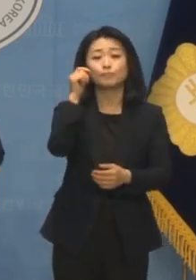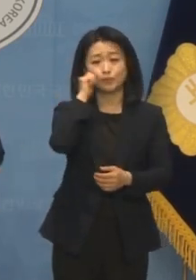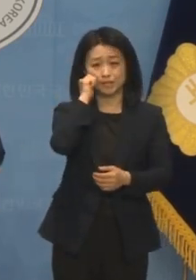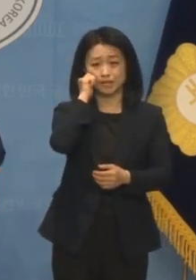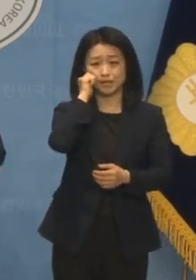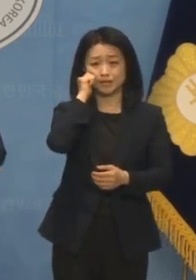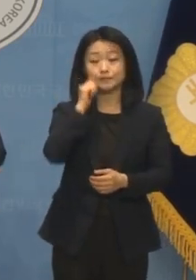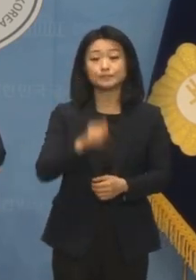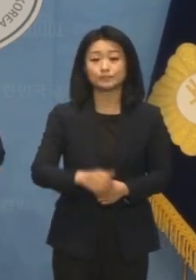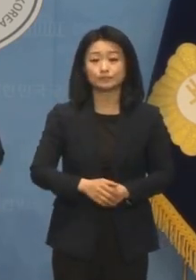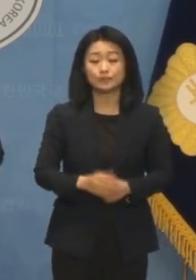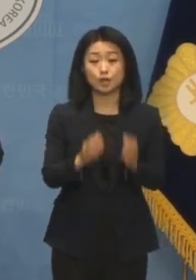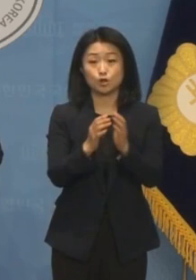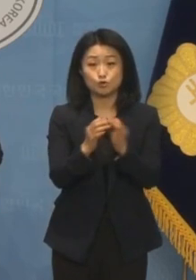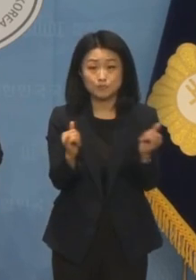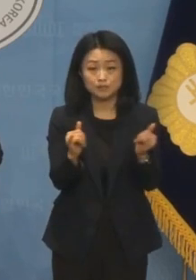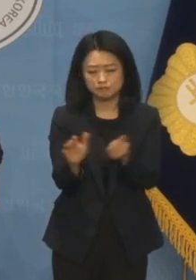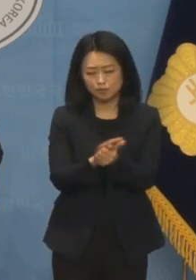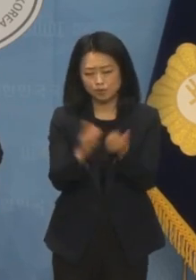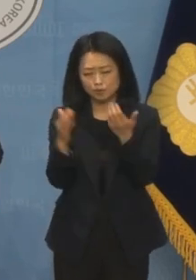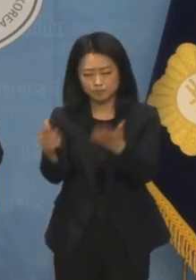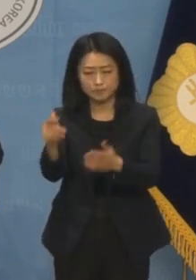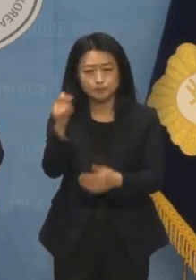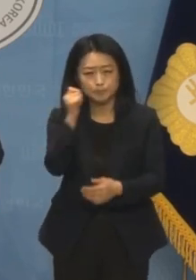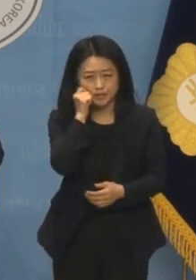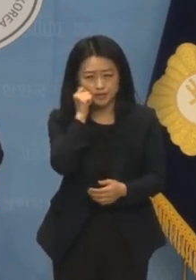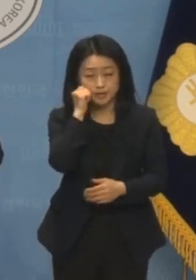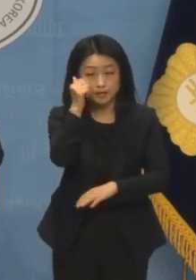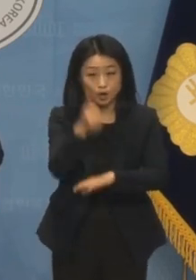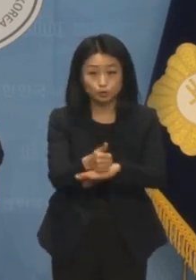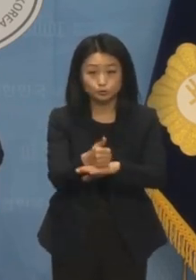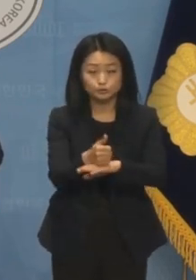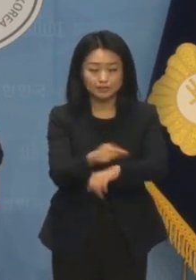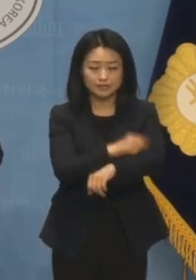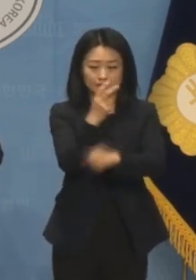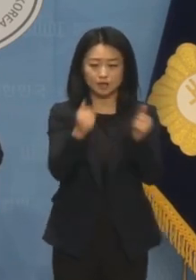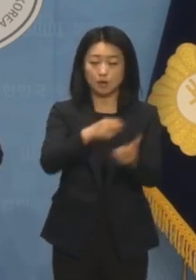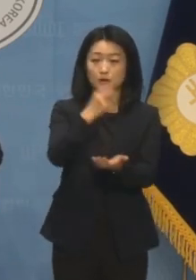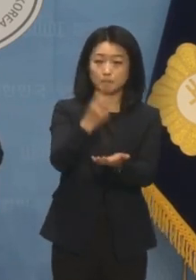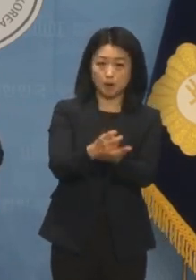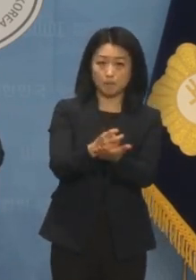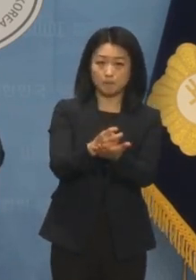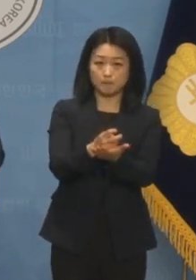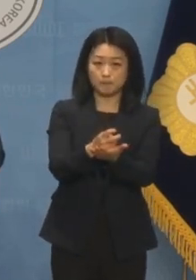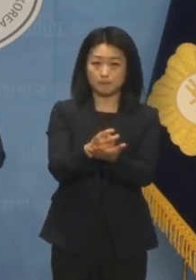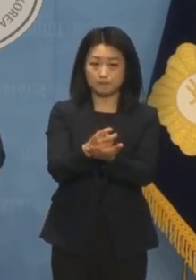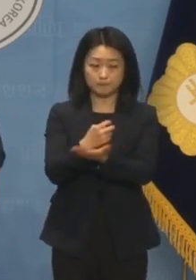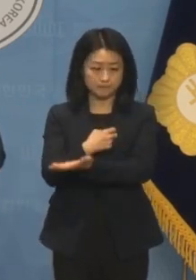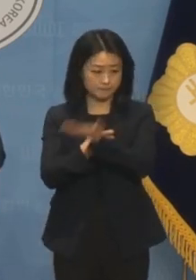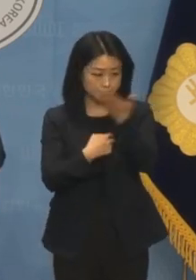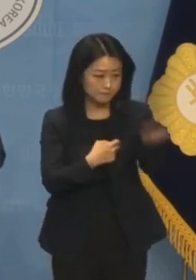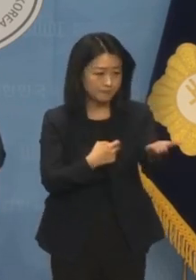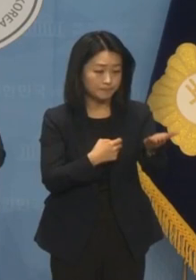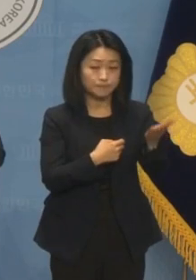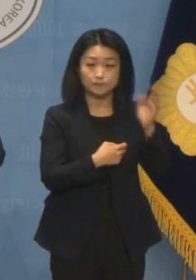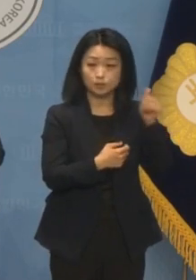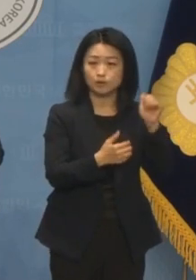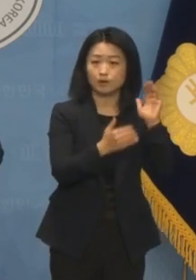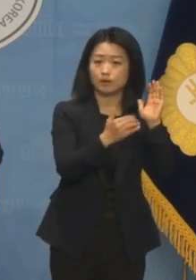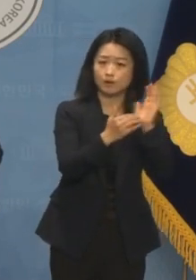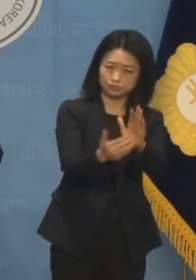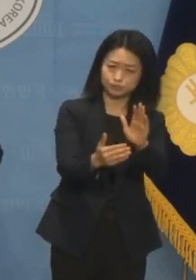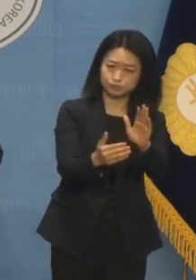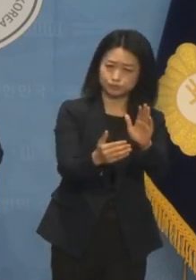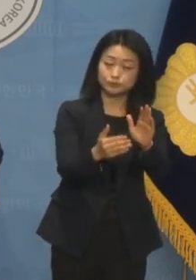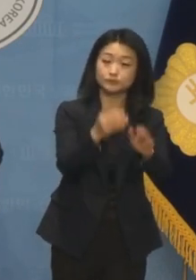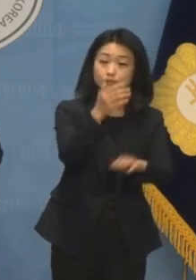국민을 납득시키지 못했습니다. 이러한 배경 아래 특검법이 발의되고 대통령께서 제2요구권을 행사하신